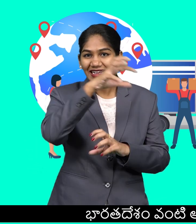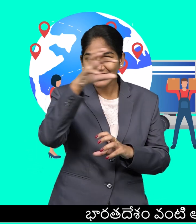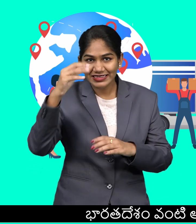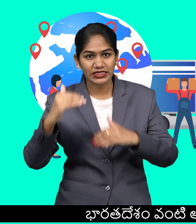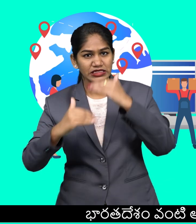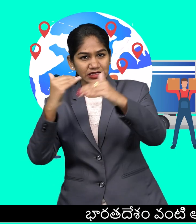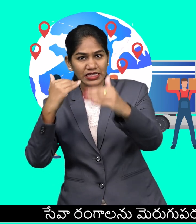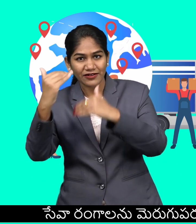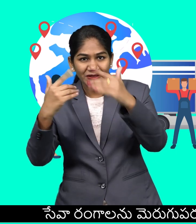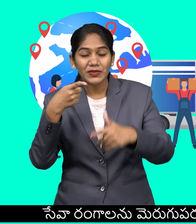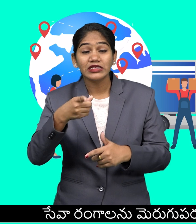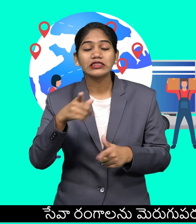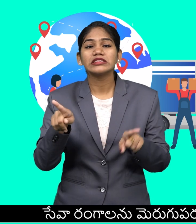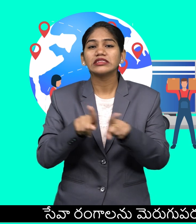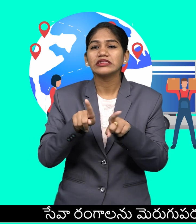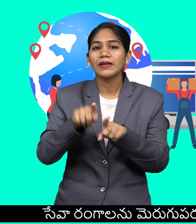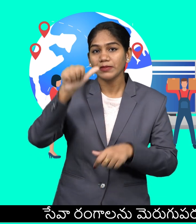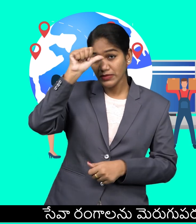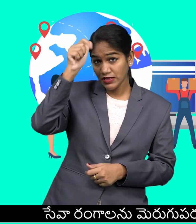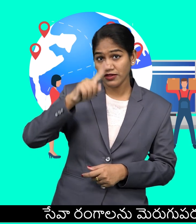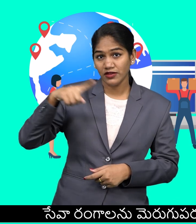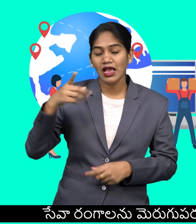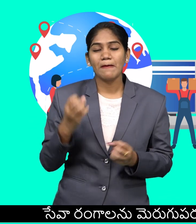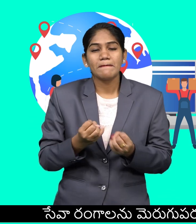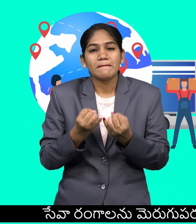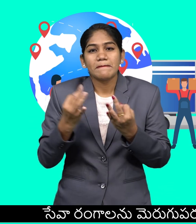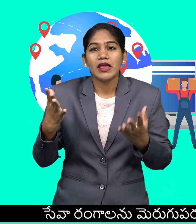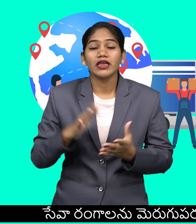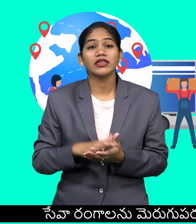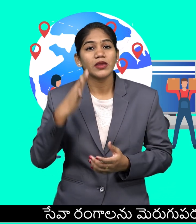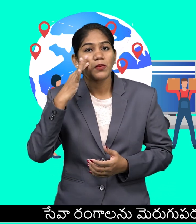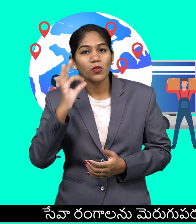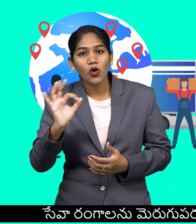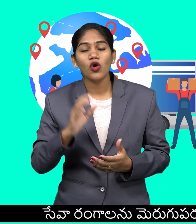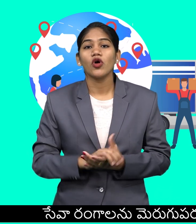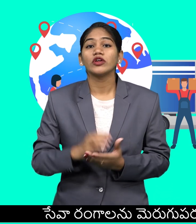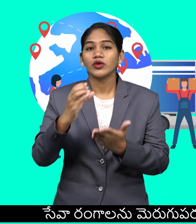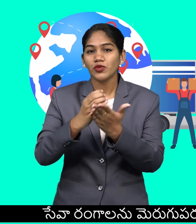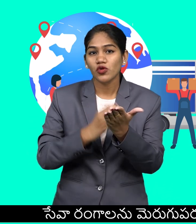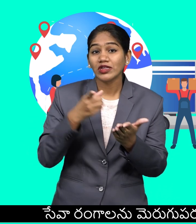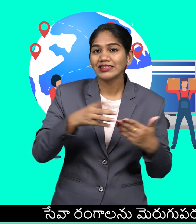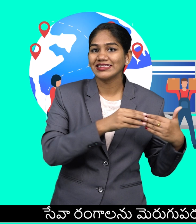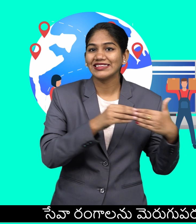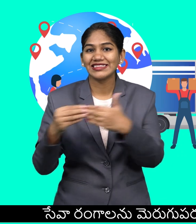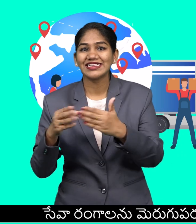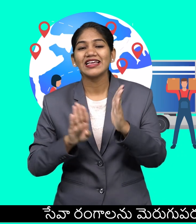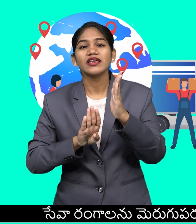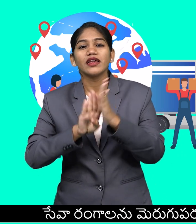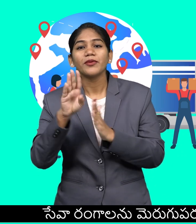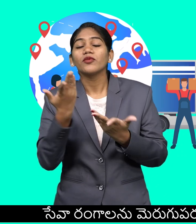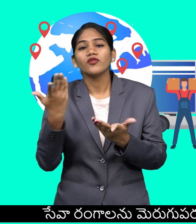అభివృద్ధి చెందుతున్న దేశాలలో సేవా రంగాలను మెరుగుపరచడానికి అనేక కార్యక్రమాలు ఉన్నాయి.